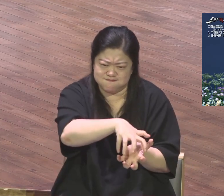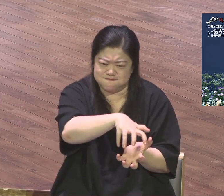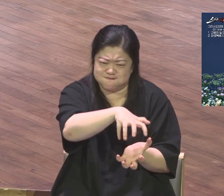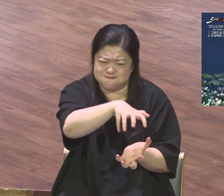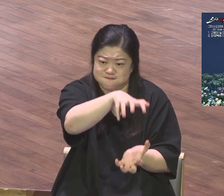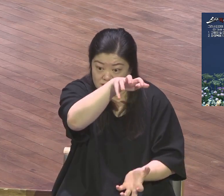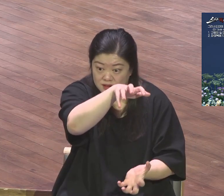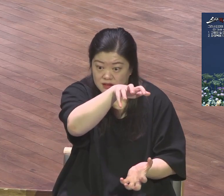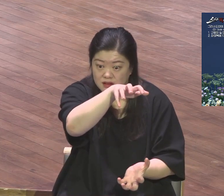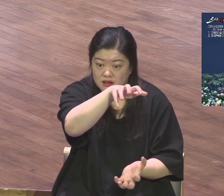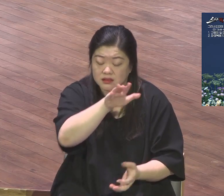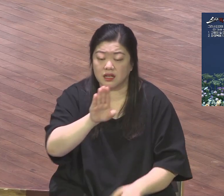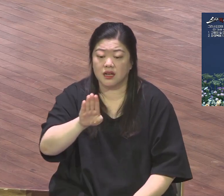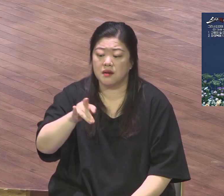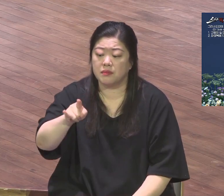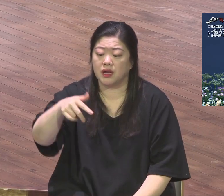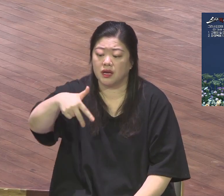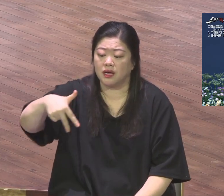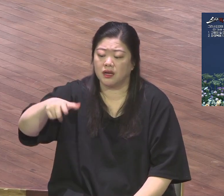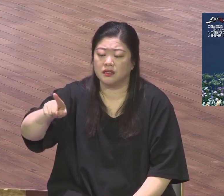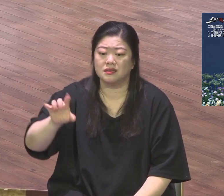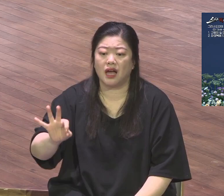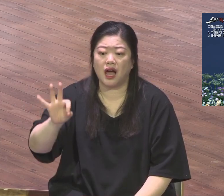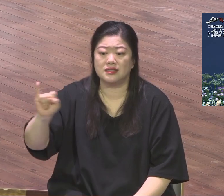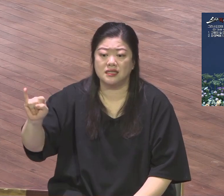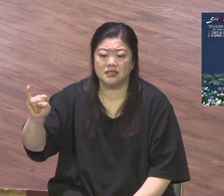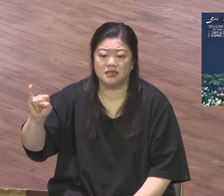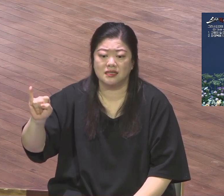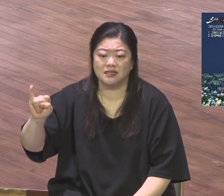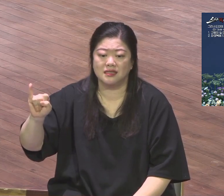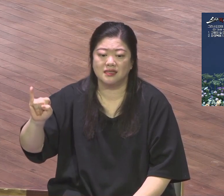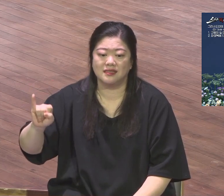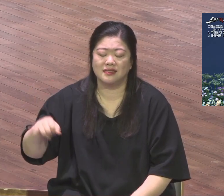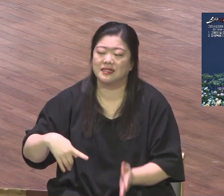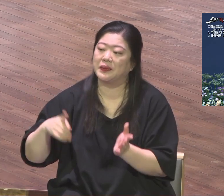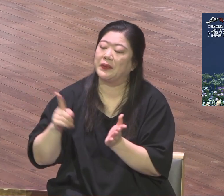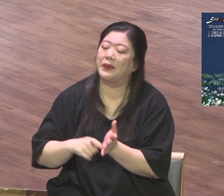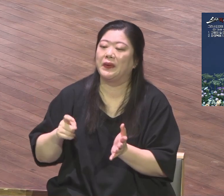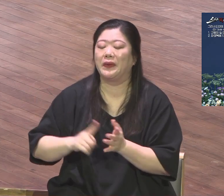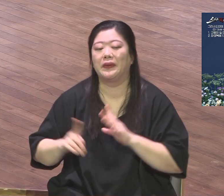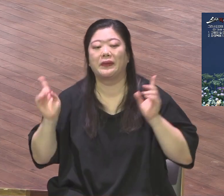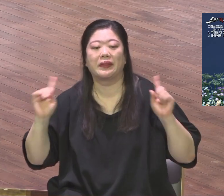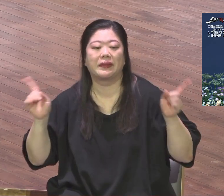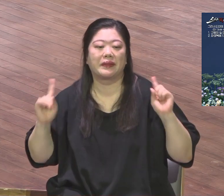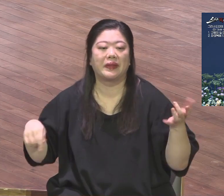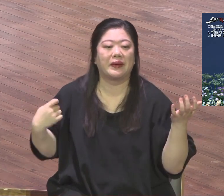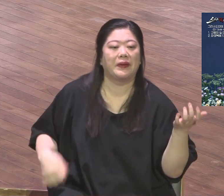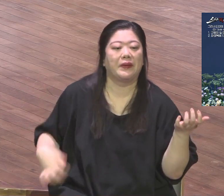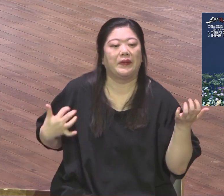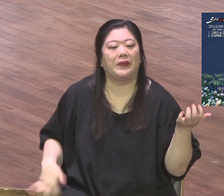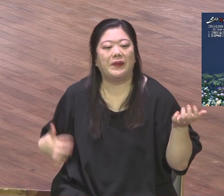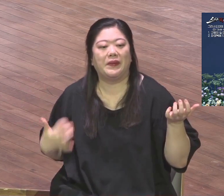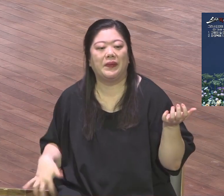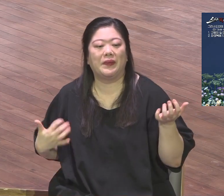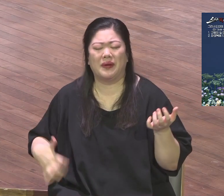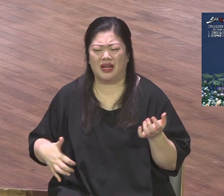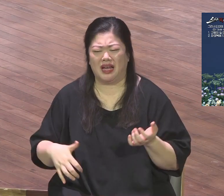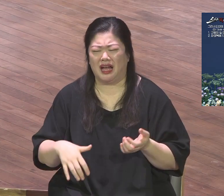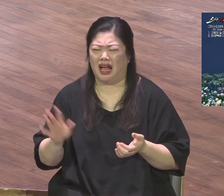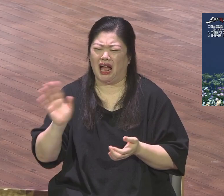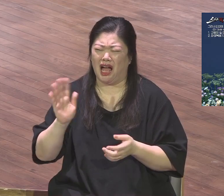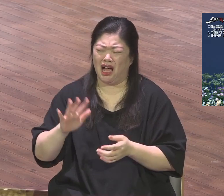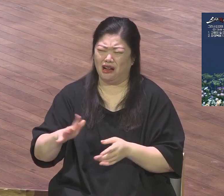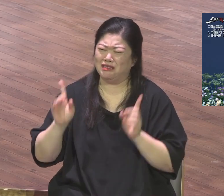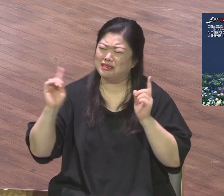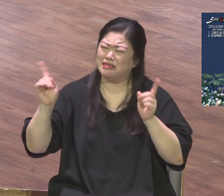게을러가지고 여름 내내 노래만 하다가 겨울 되니까 양식이 떨어지니까 개미한테 가서 구걸 했죠. 그게 이제